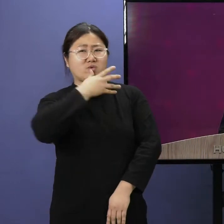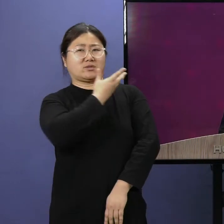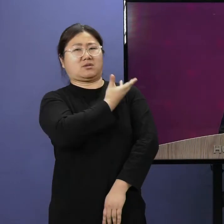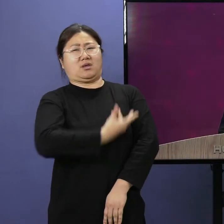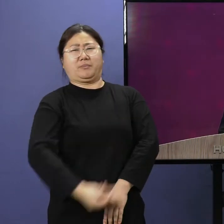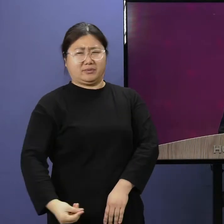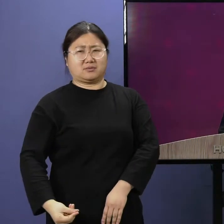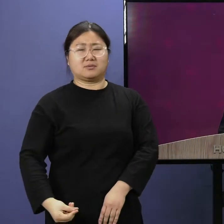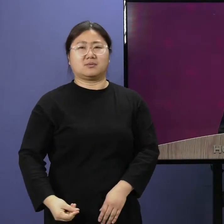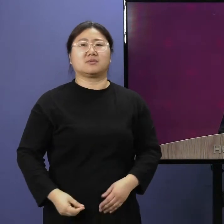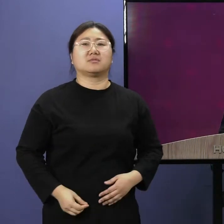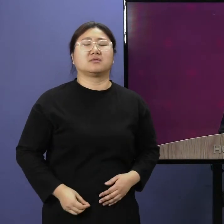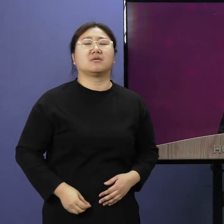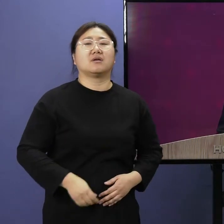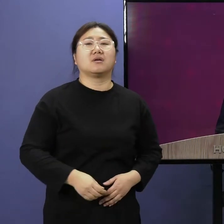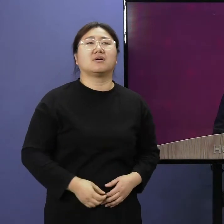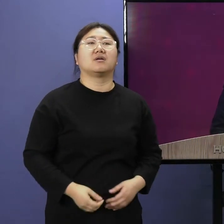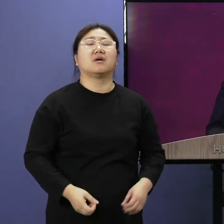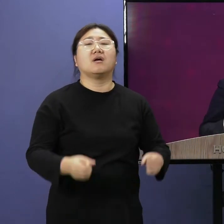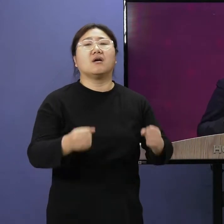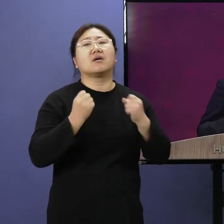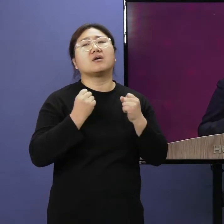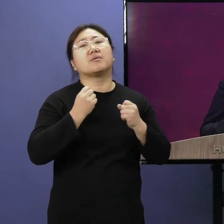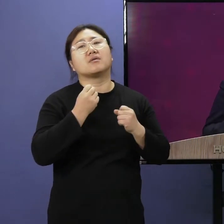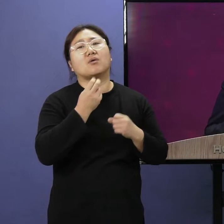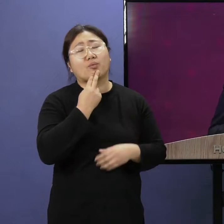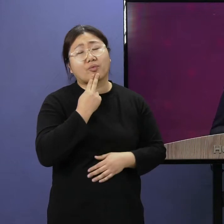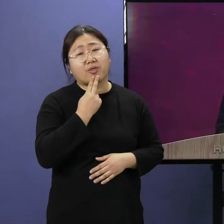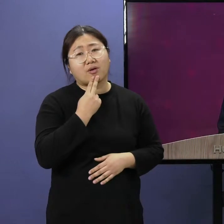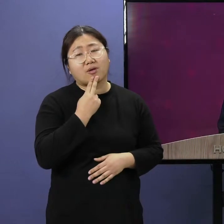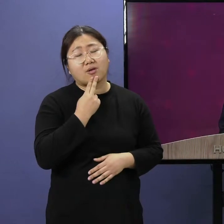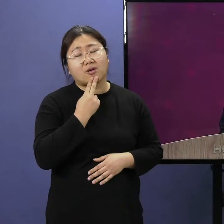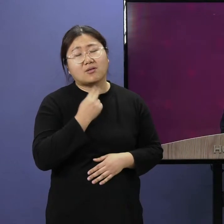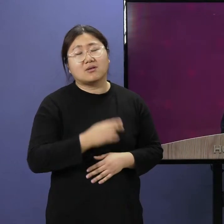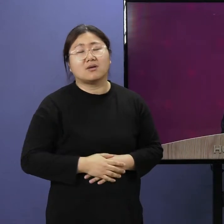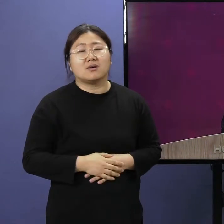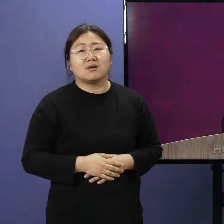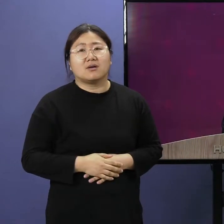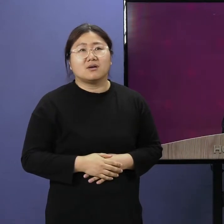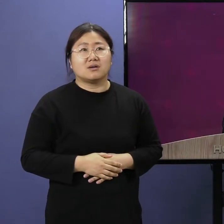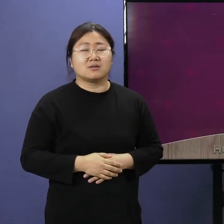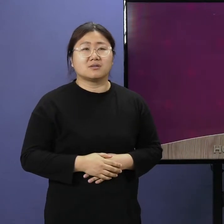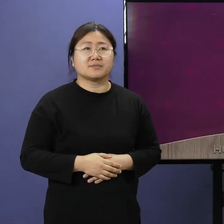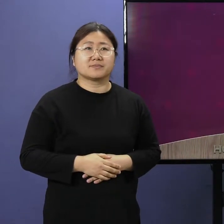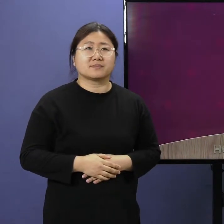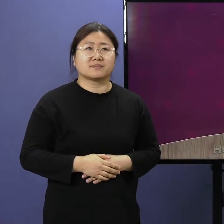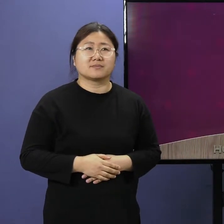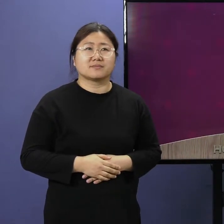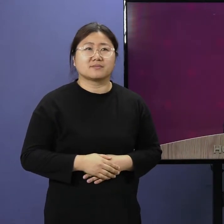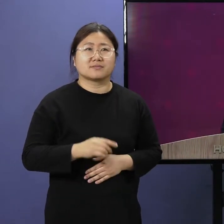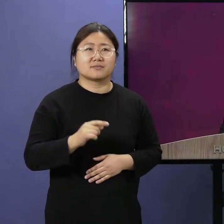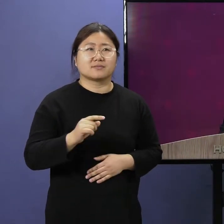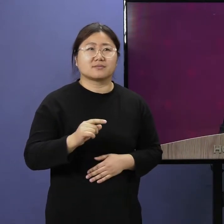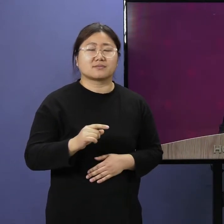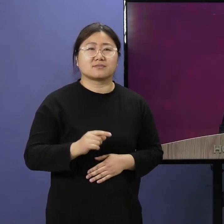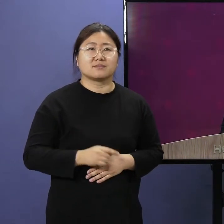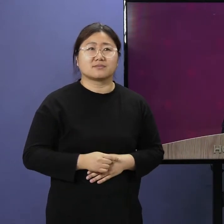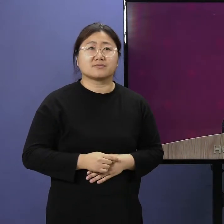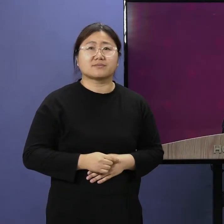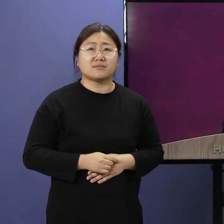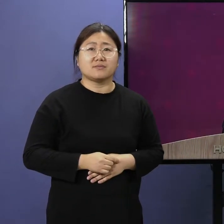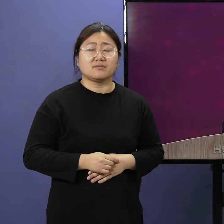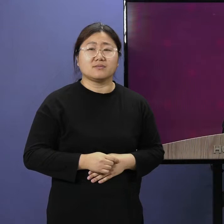이제 밖에 나가서 도움을 요청할 만한 몸 상태가 그렇게 되지도 못했죠. 그게 토요일까지